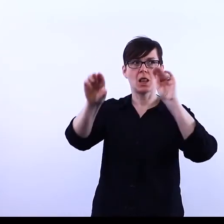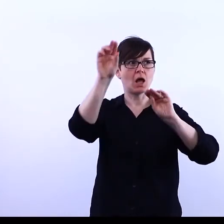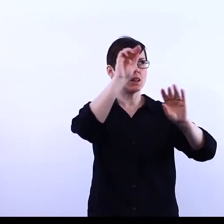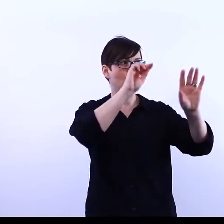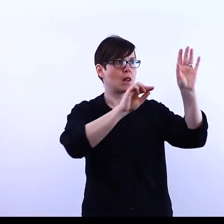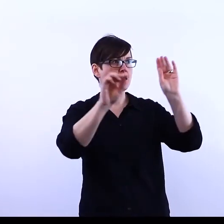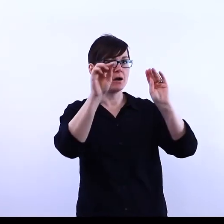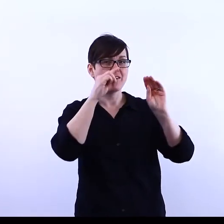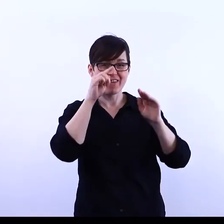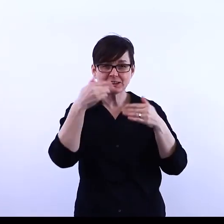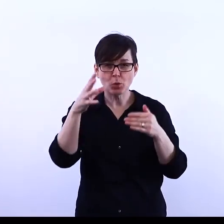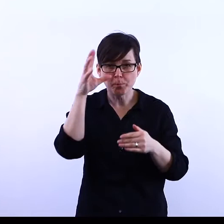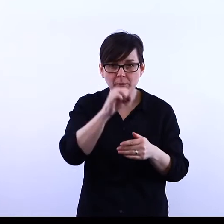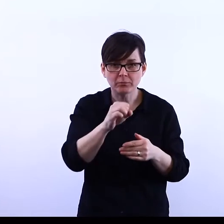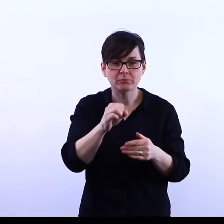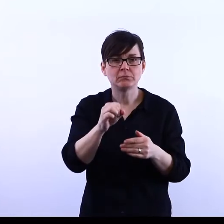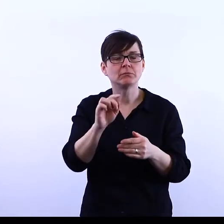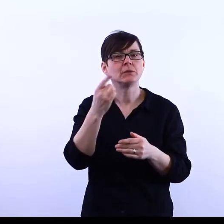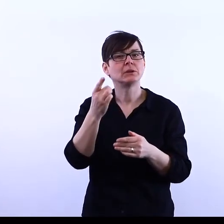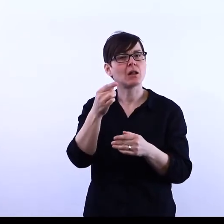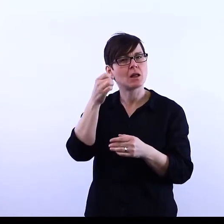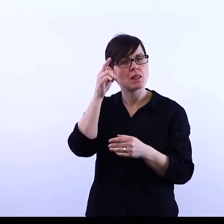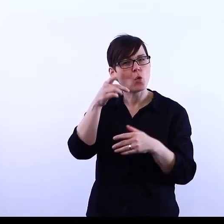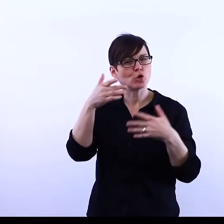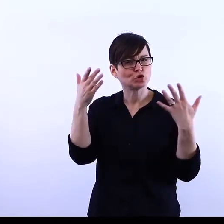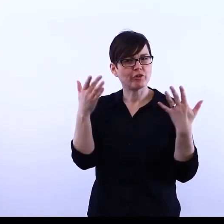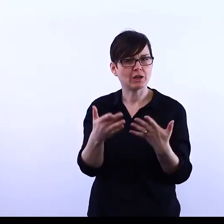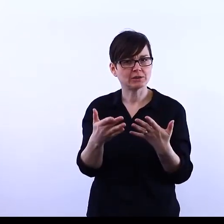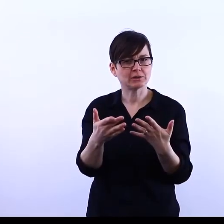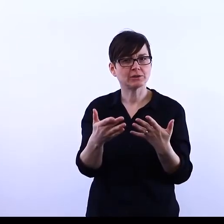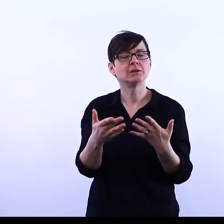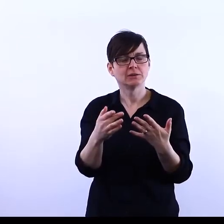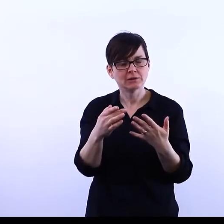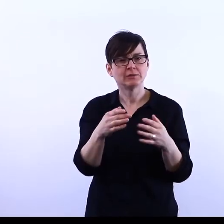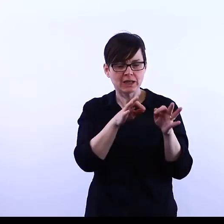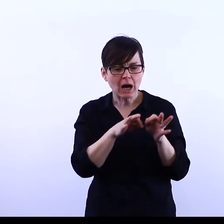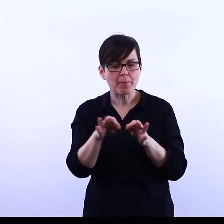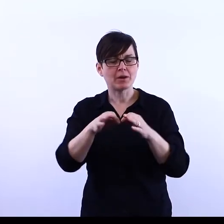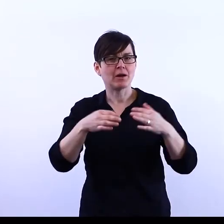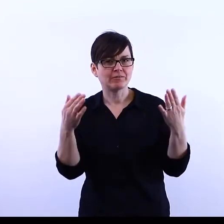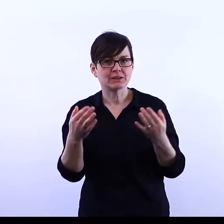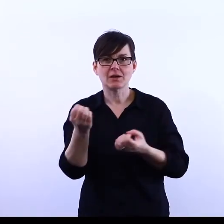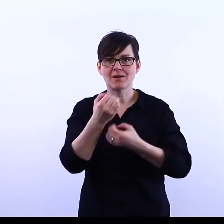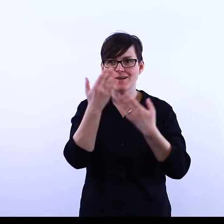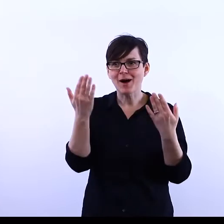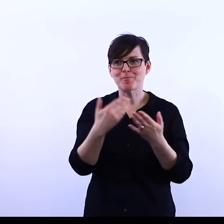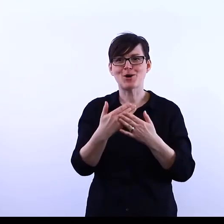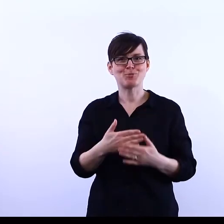dann ist es auch ganz logisch abzuleiten, natürlich menschliche Fehler,